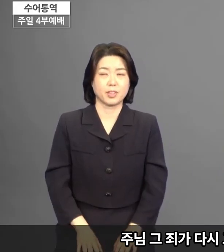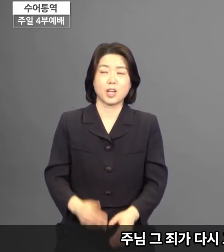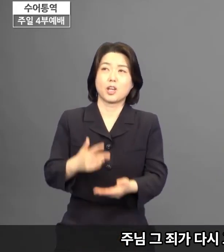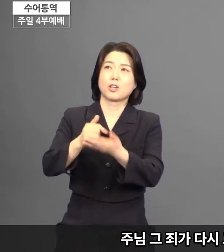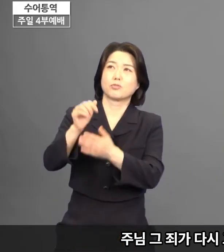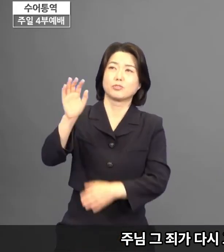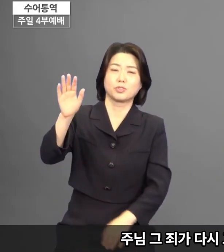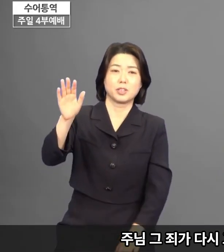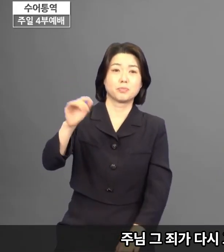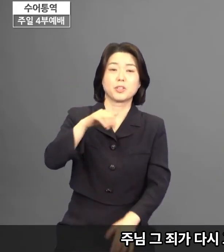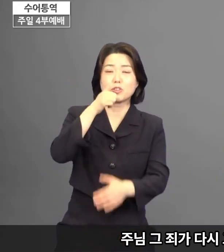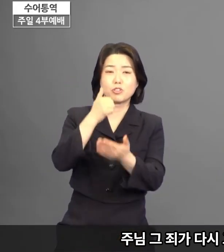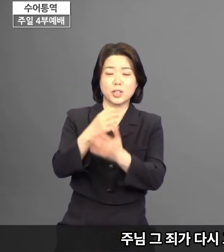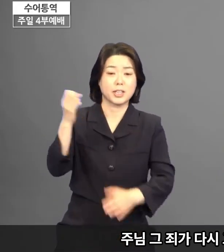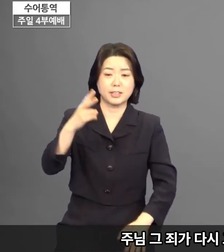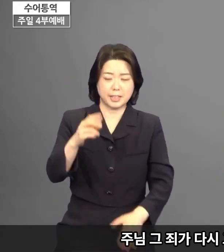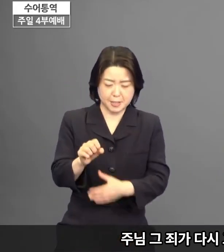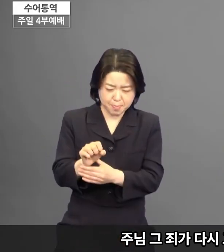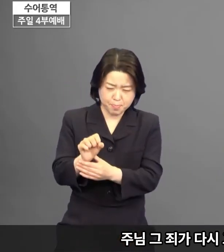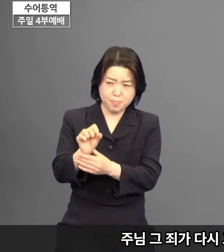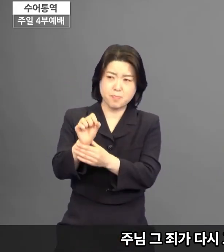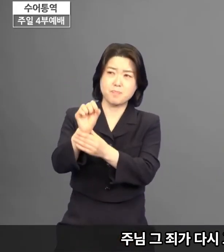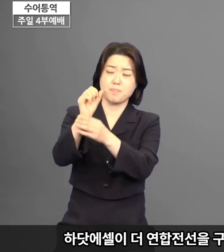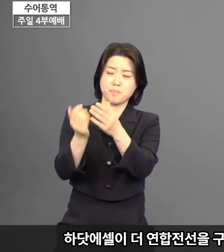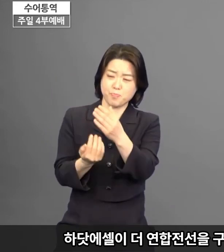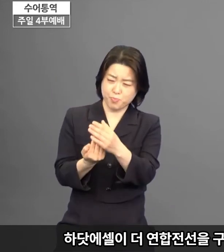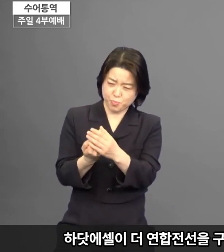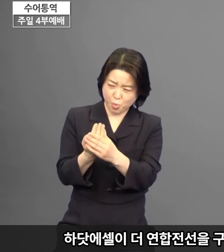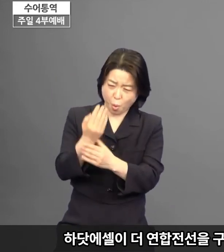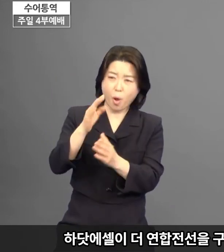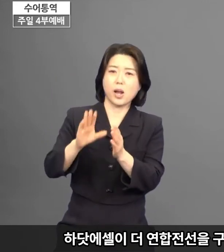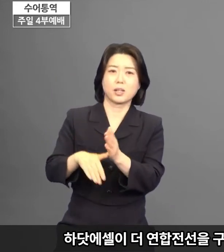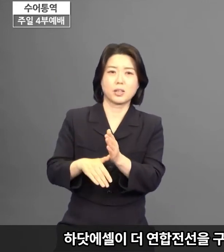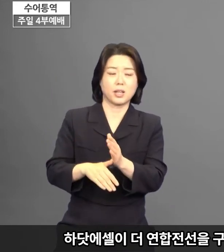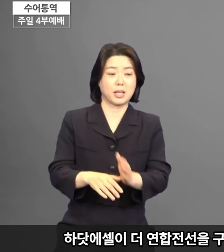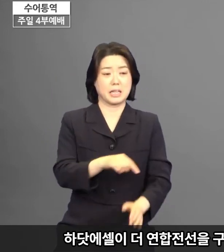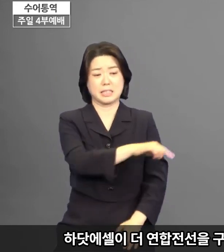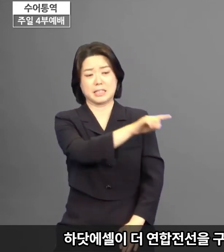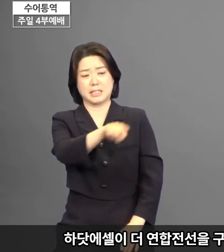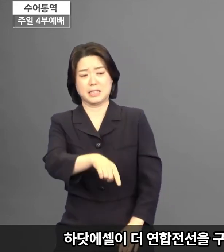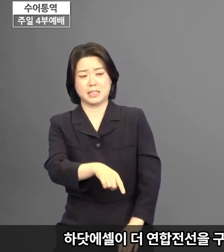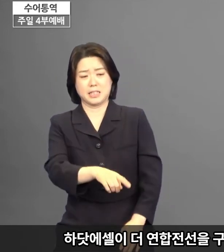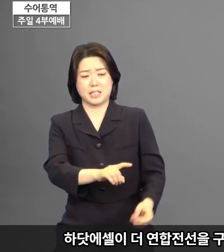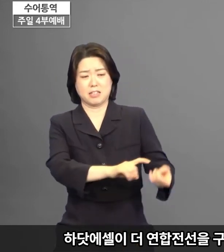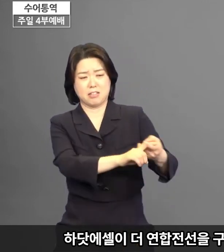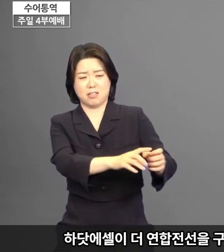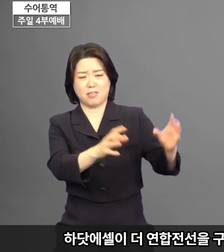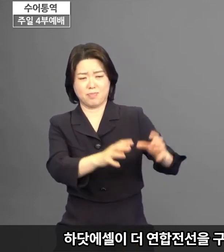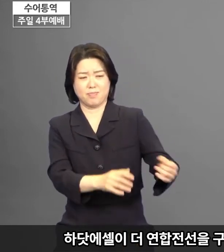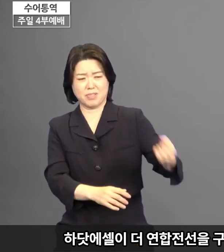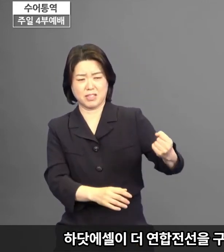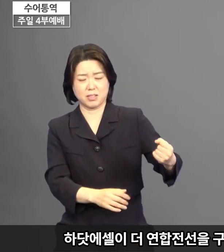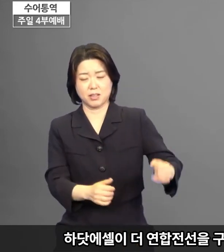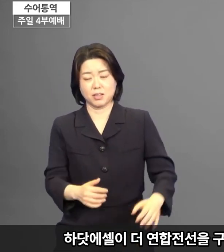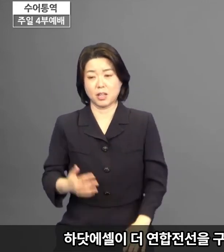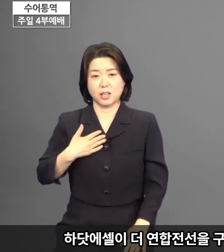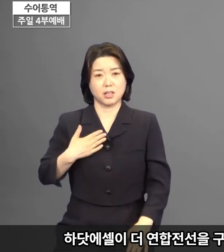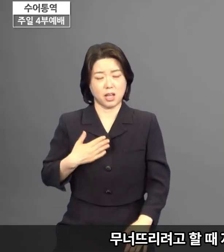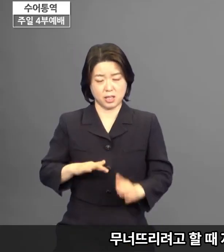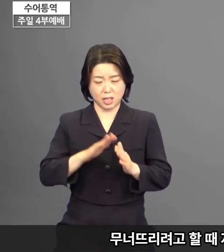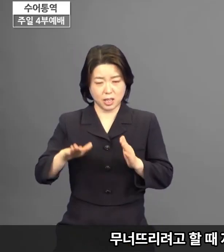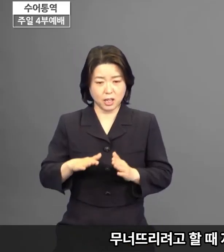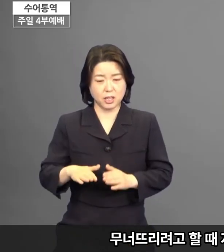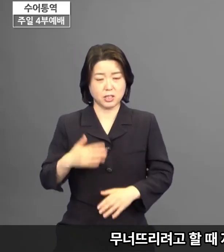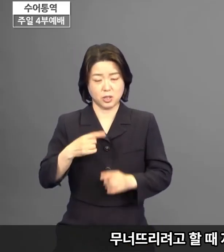주님, 그 죄가 다시 고개에 쳐들려고 할 때 하다데셀이 더 연합전선을 구축하여 나와 우리 가정과